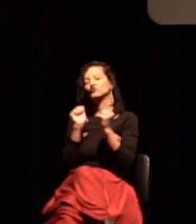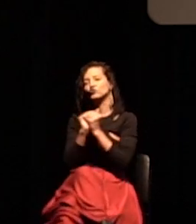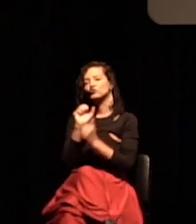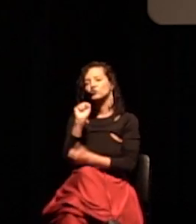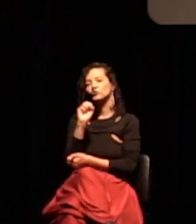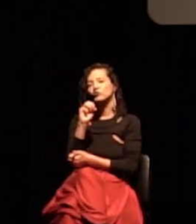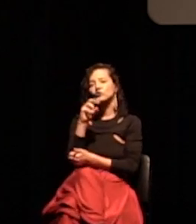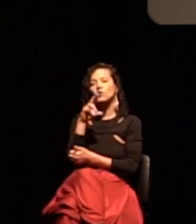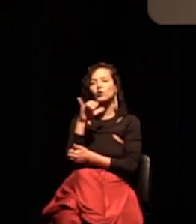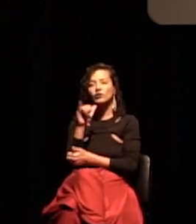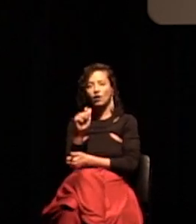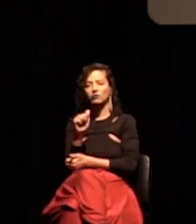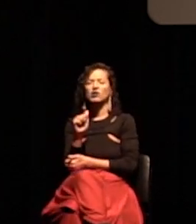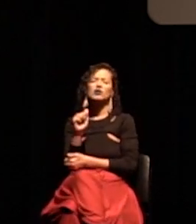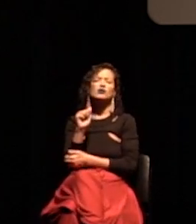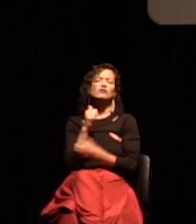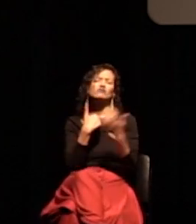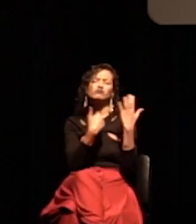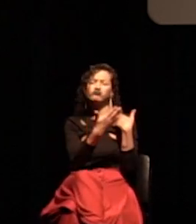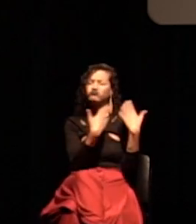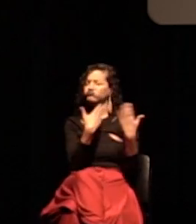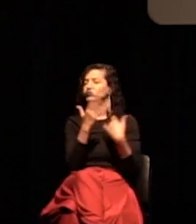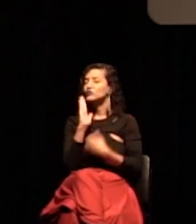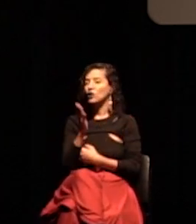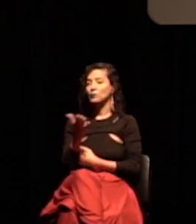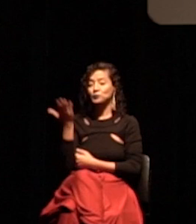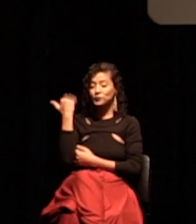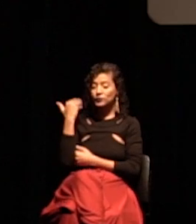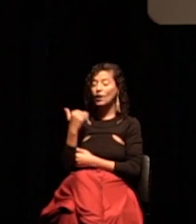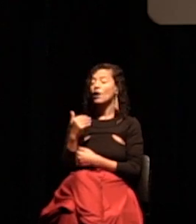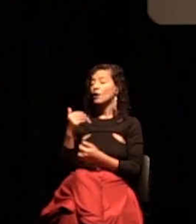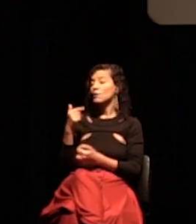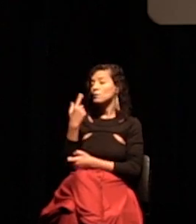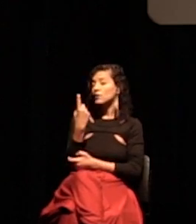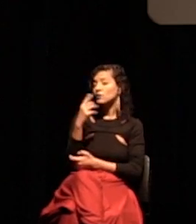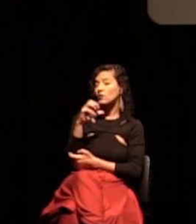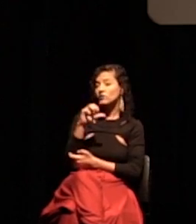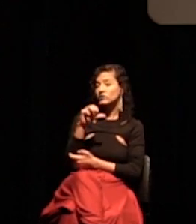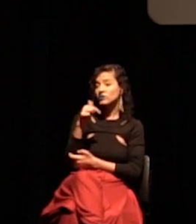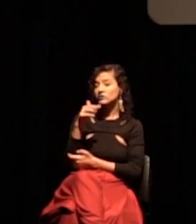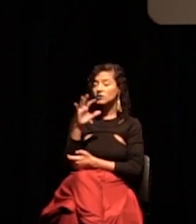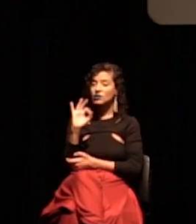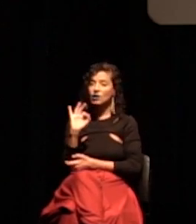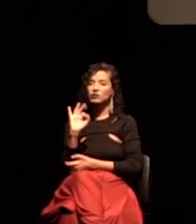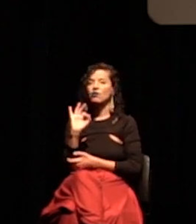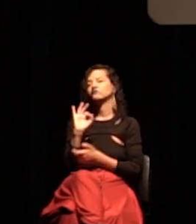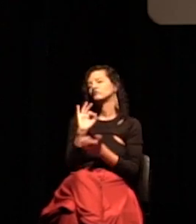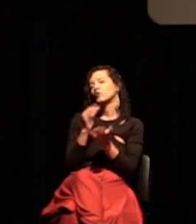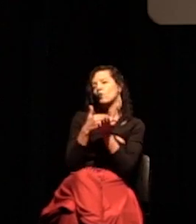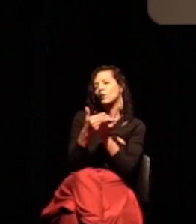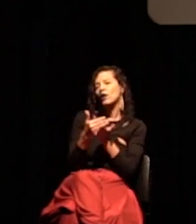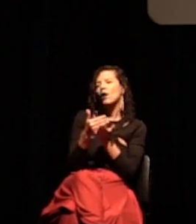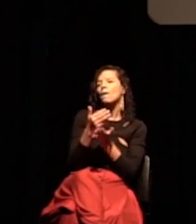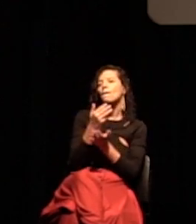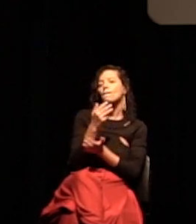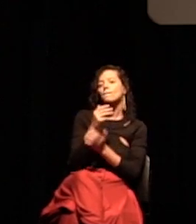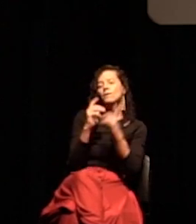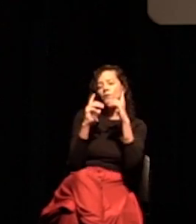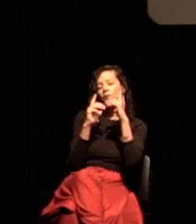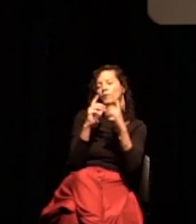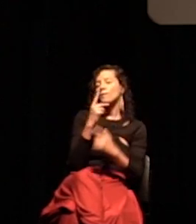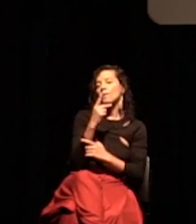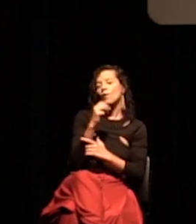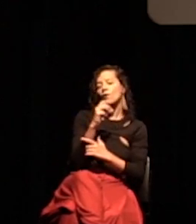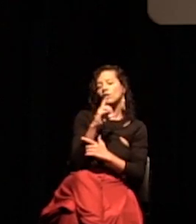que nos anos 70, quando nós começamos com o que foi chamado body art, depois a fotolinguagem,